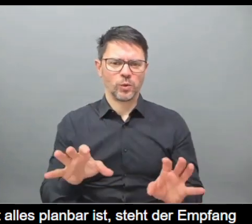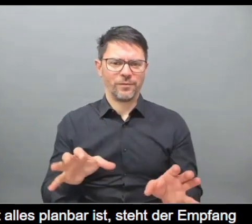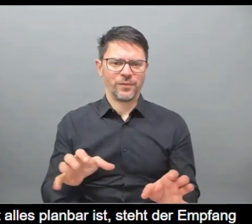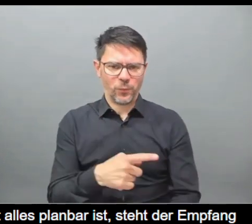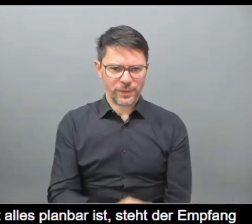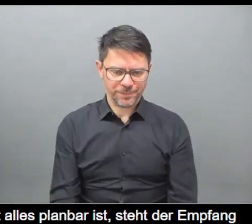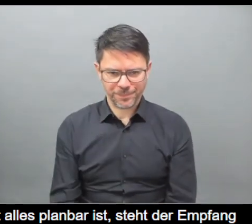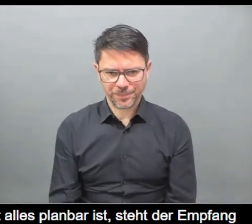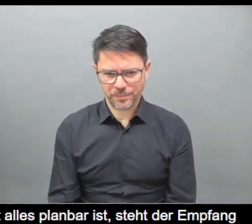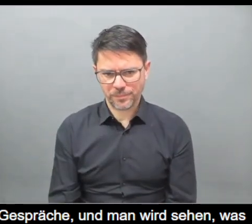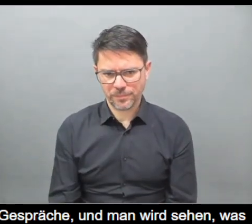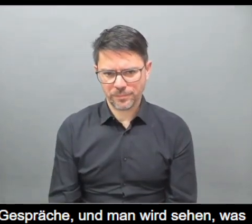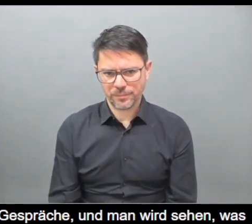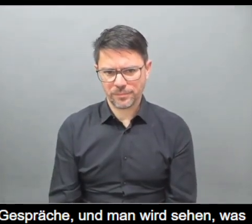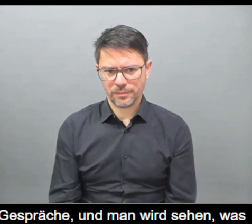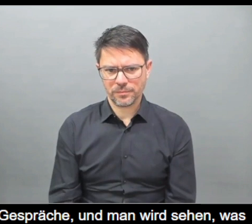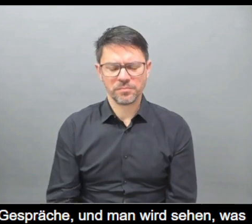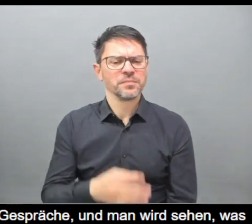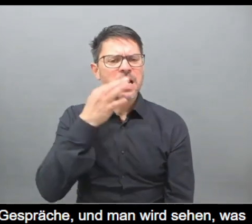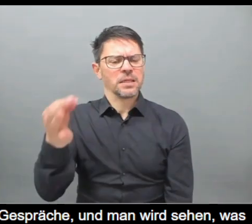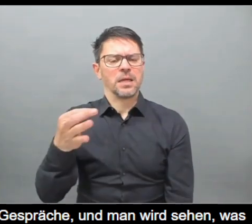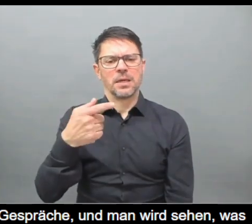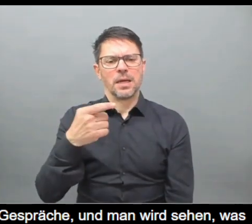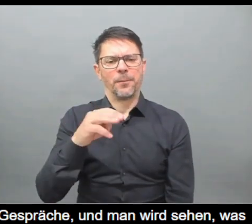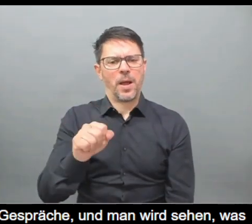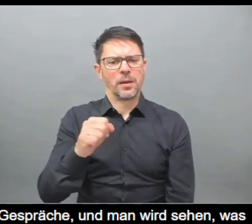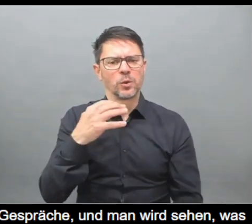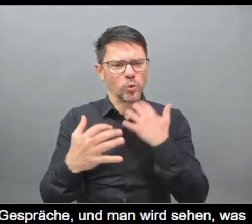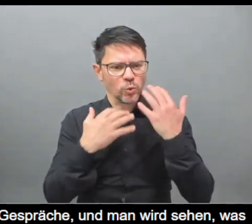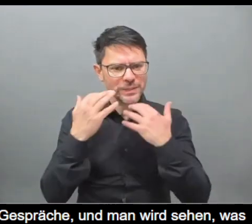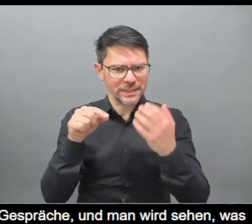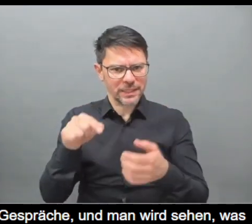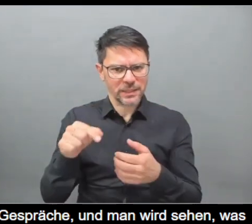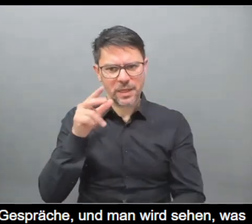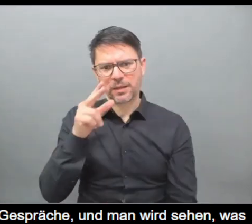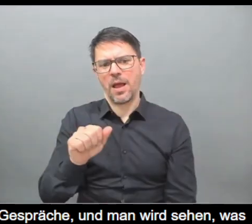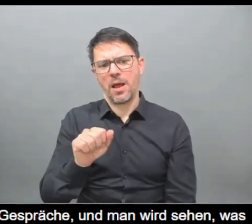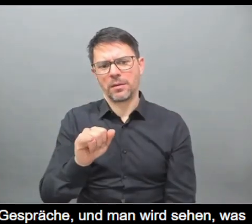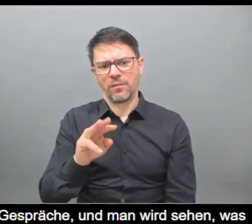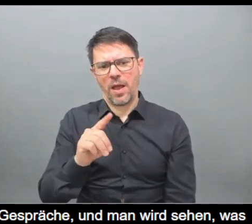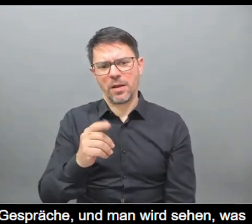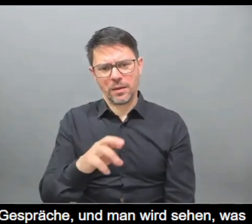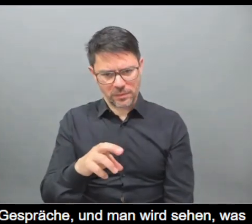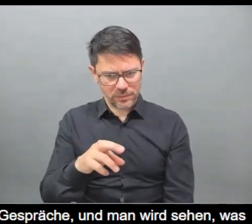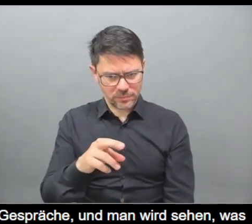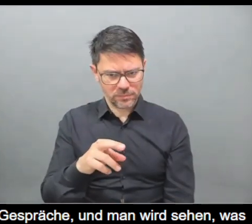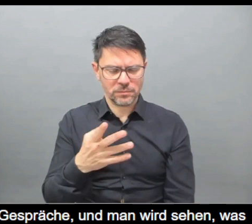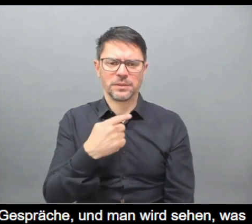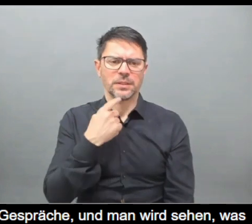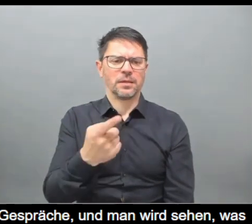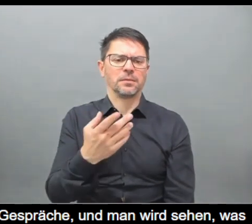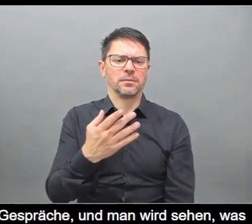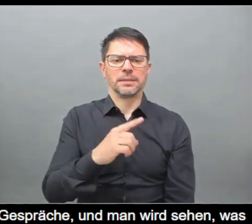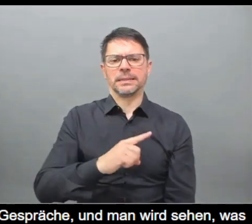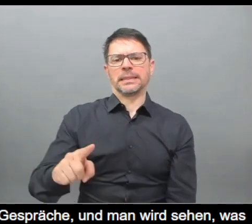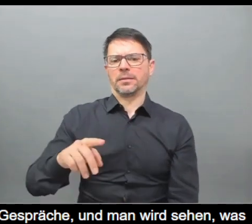jeder kleine Kinderfasching, der aber Eintritt verlangt, fällt da raus, ist damit nicht betroffen, oder von dieser GEMA-Freiheit, das wäre die erste Frage. Die zweite